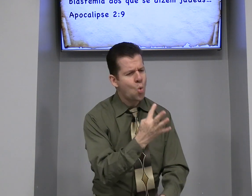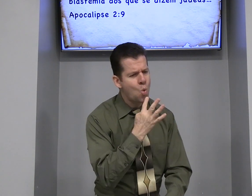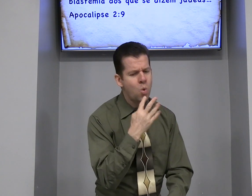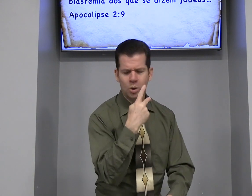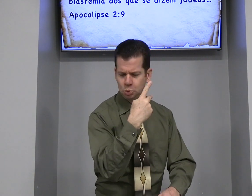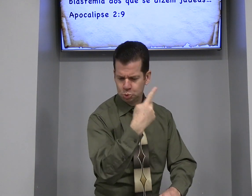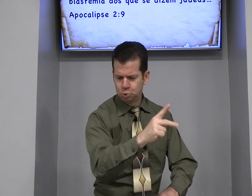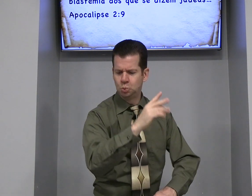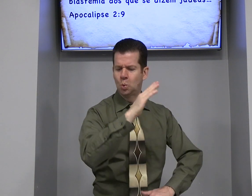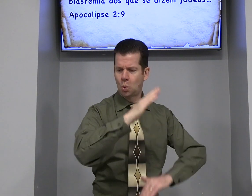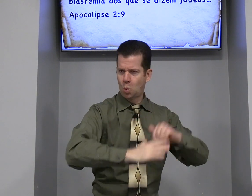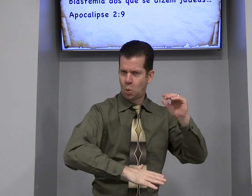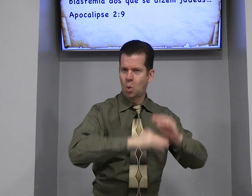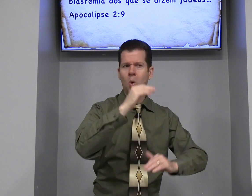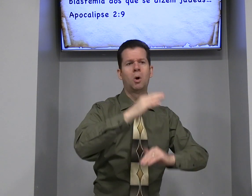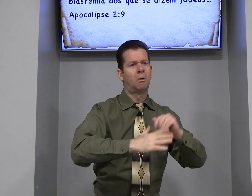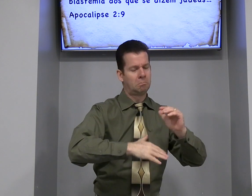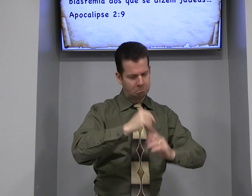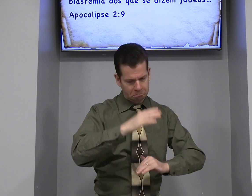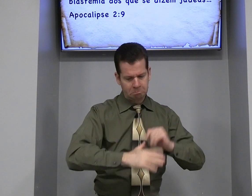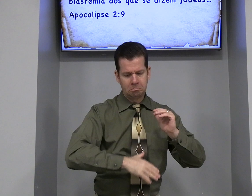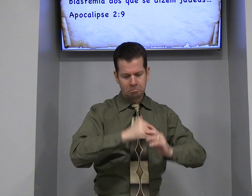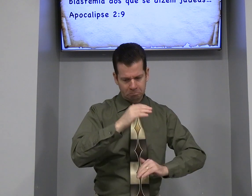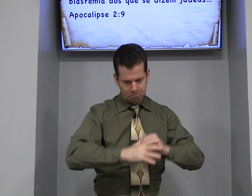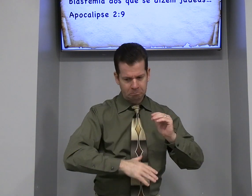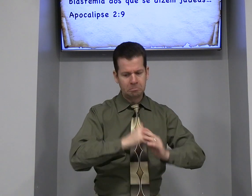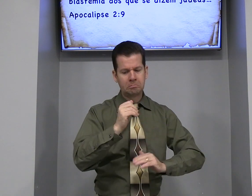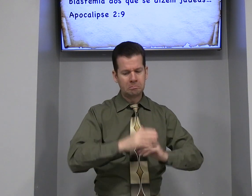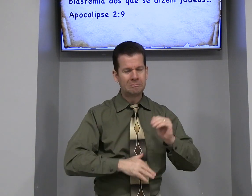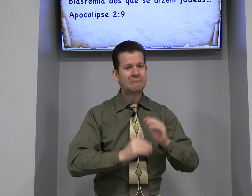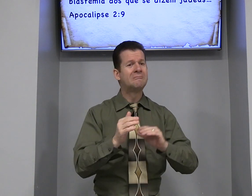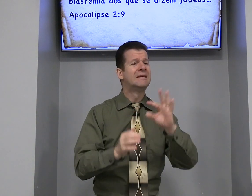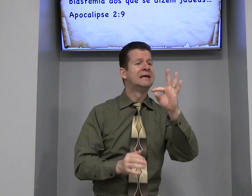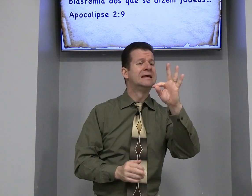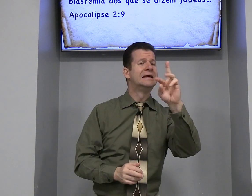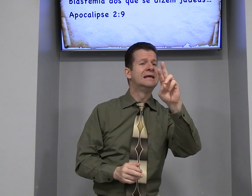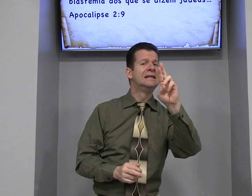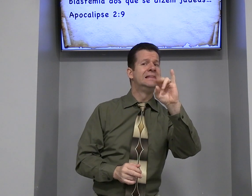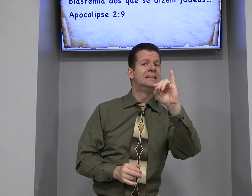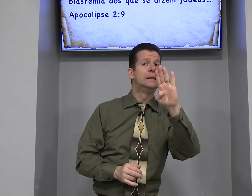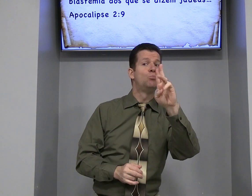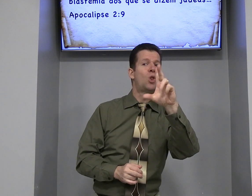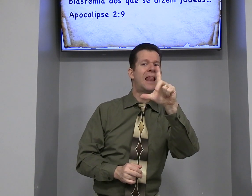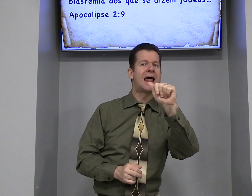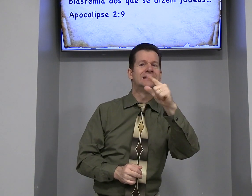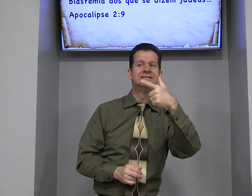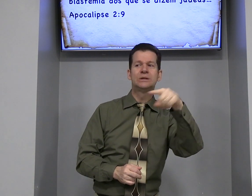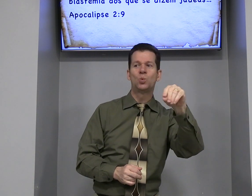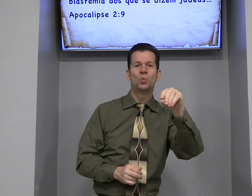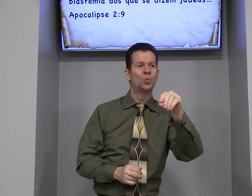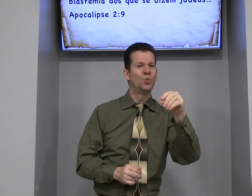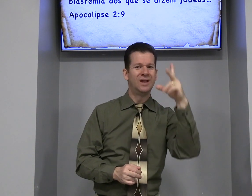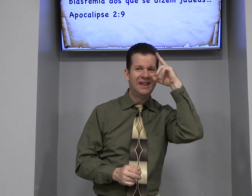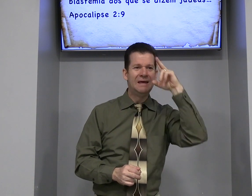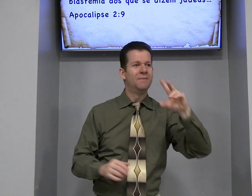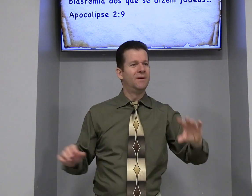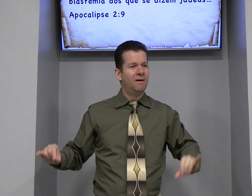Deus falou, João falou, conheço as suas obras e tribulação.